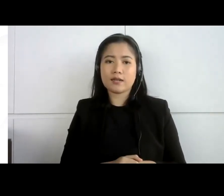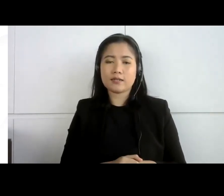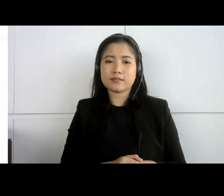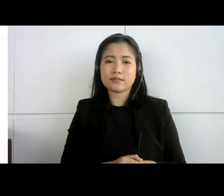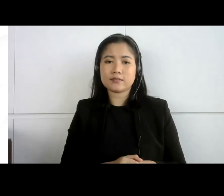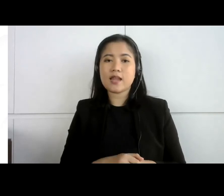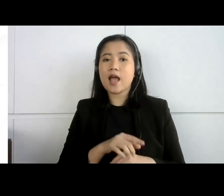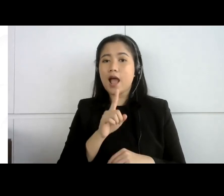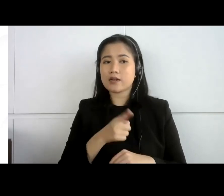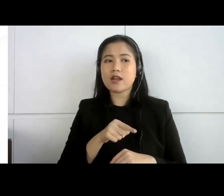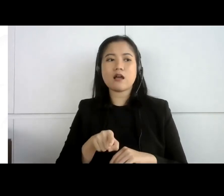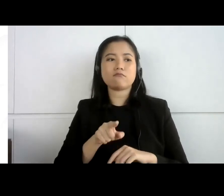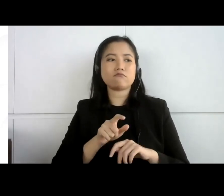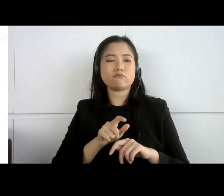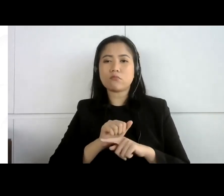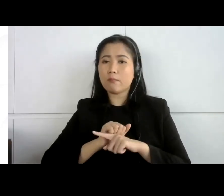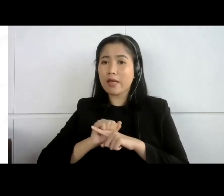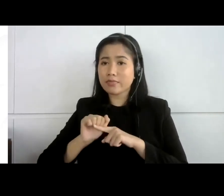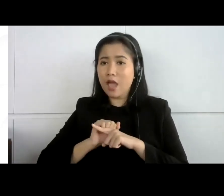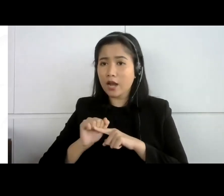ada pelatihan relawan,